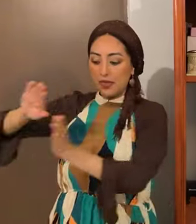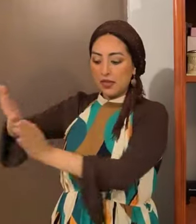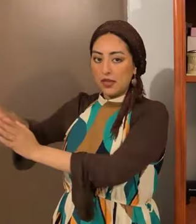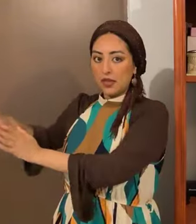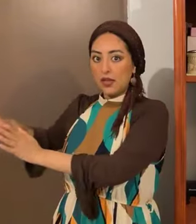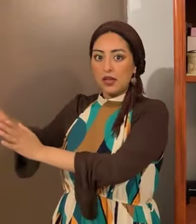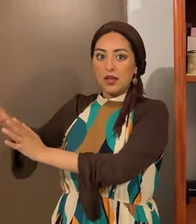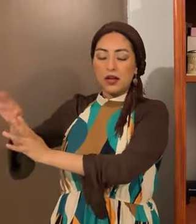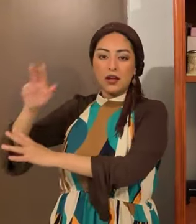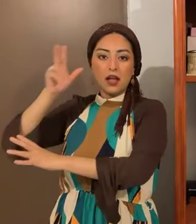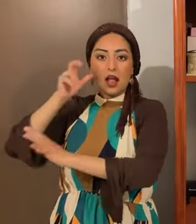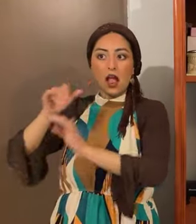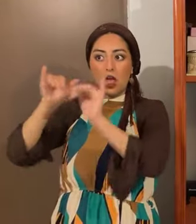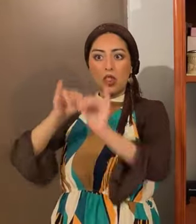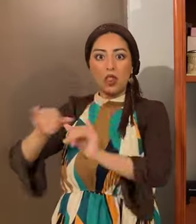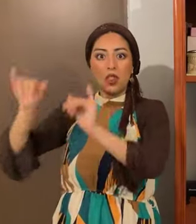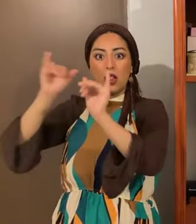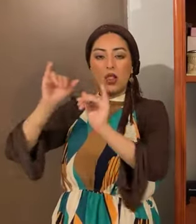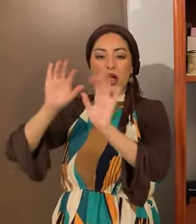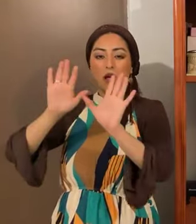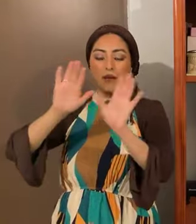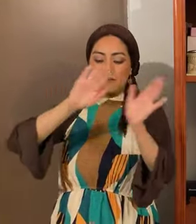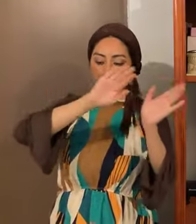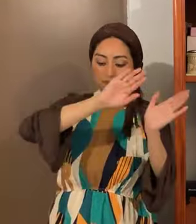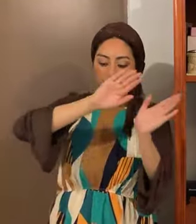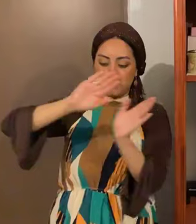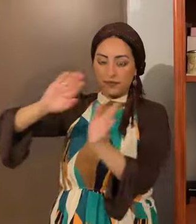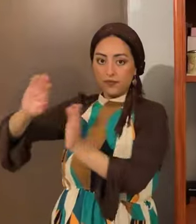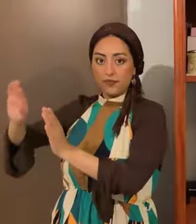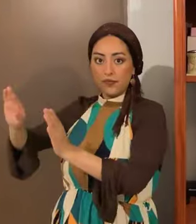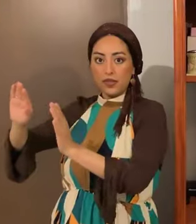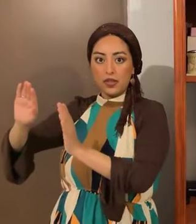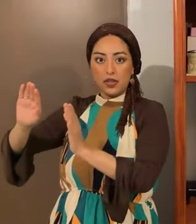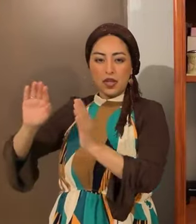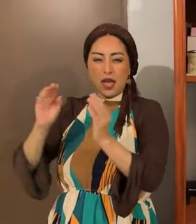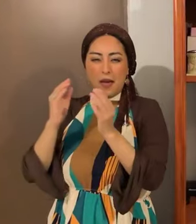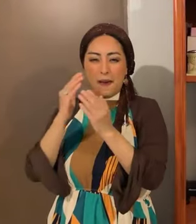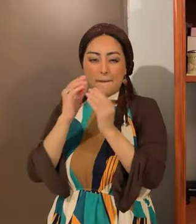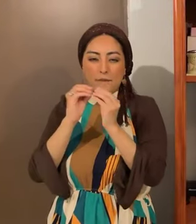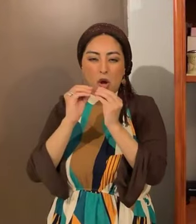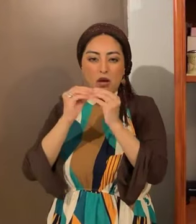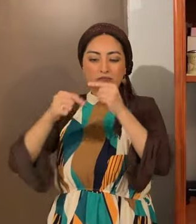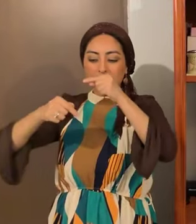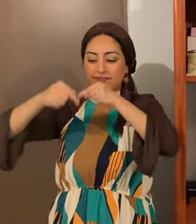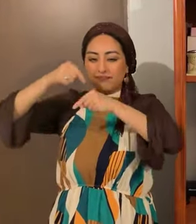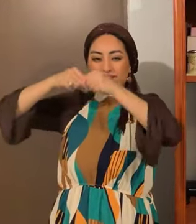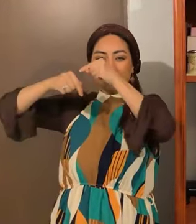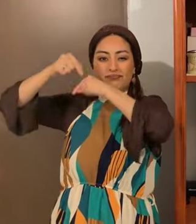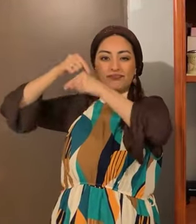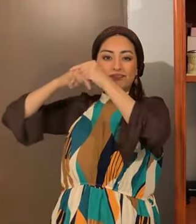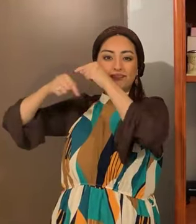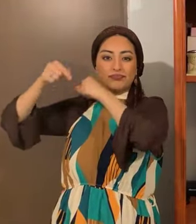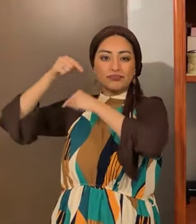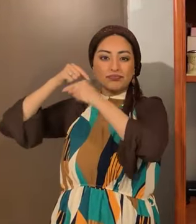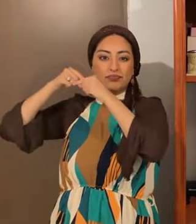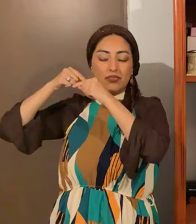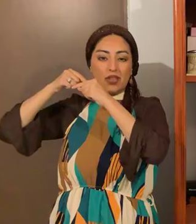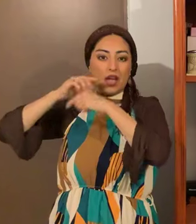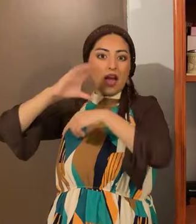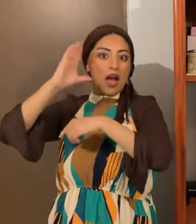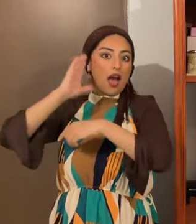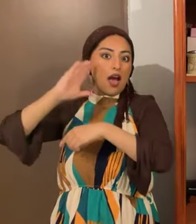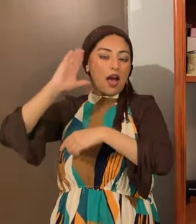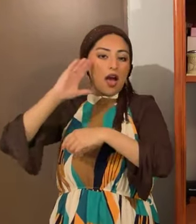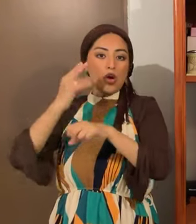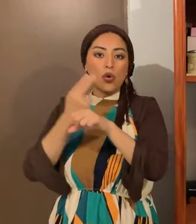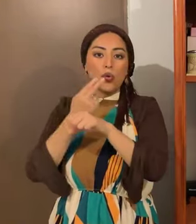los sonidos actuales, de los sonidos occidentales, y vamos a viajar un poquito en la historia, un contexto musical